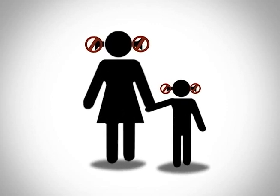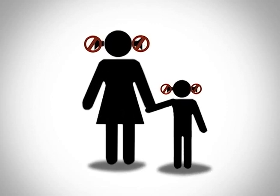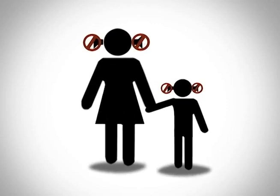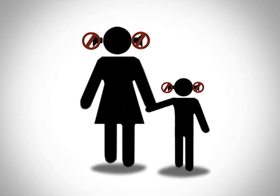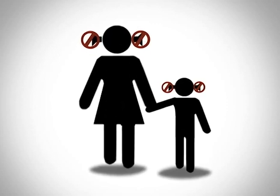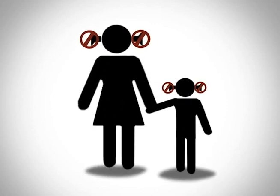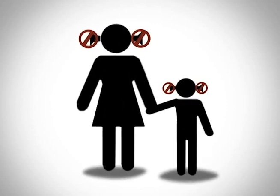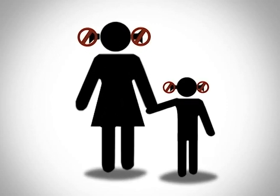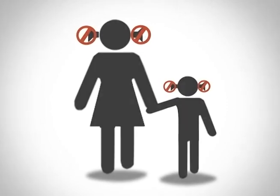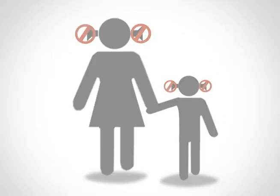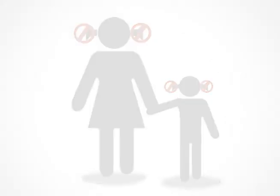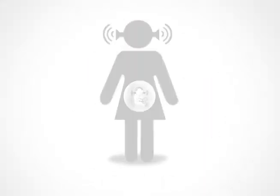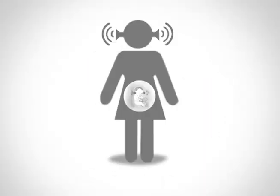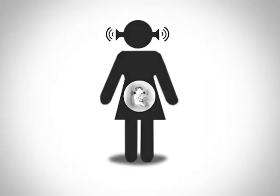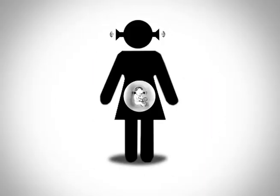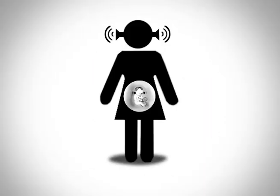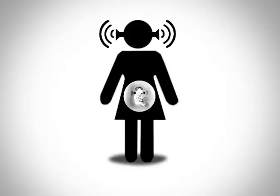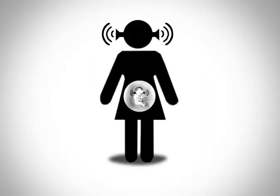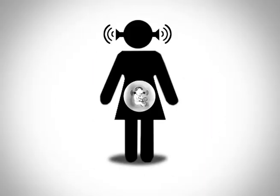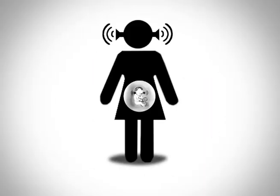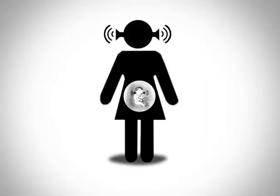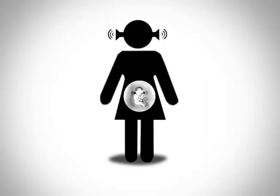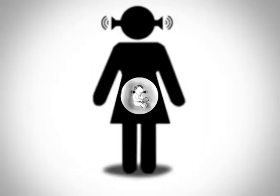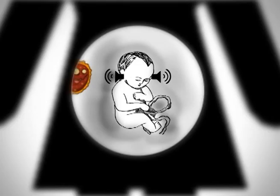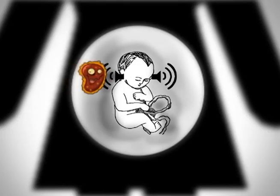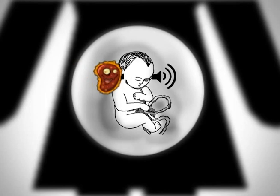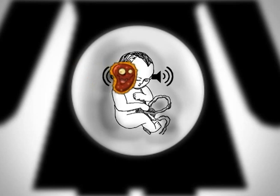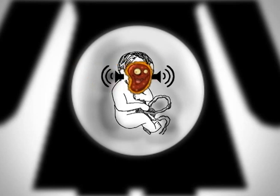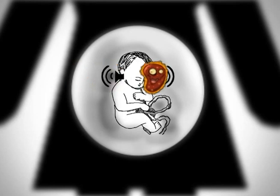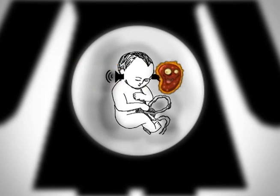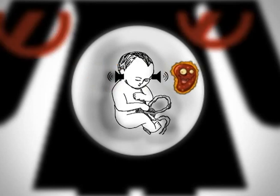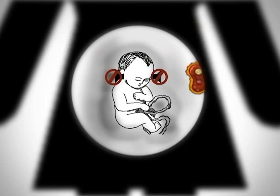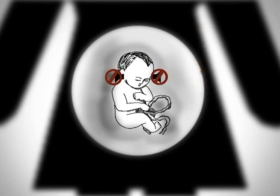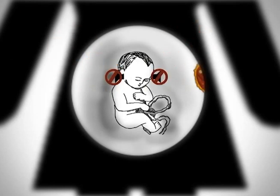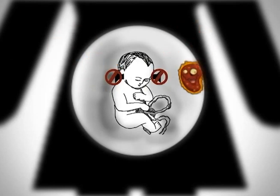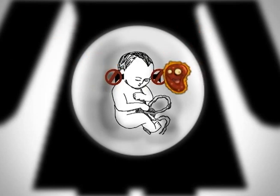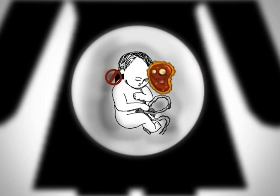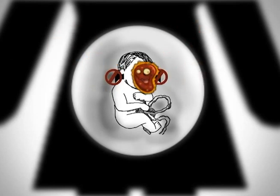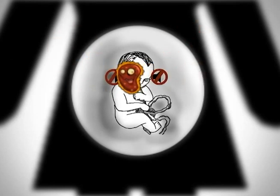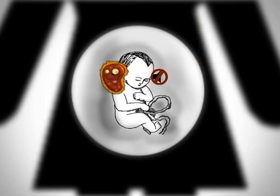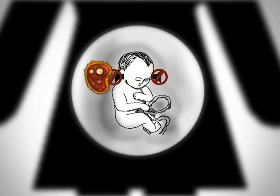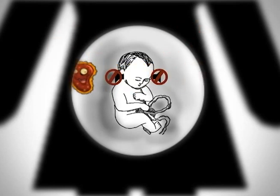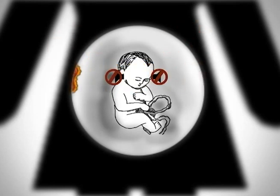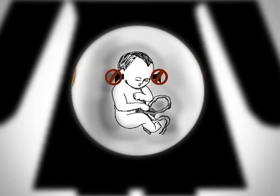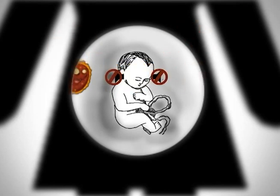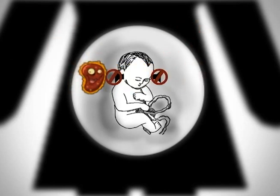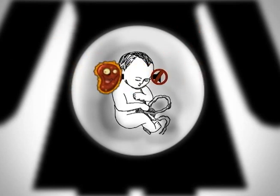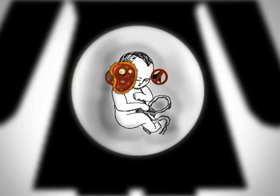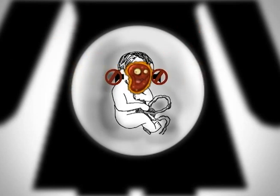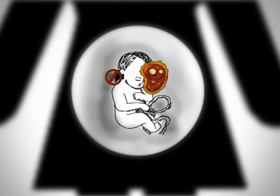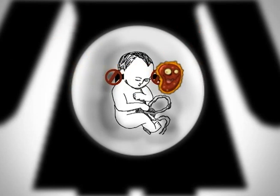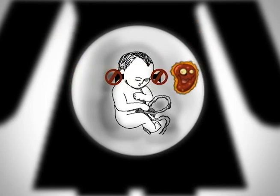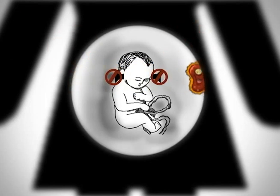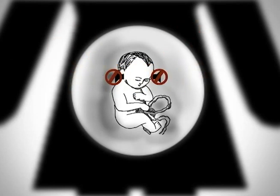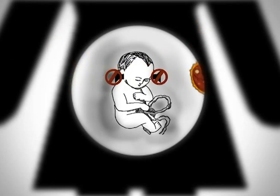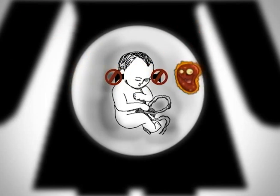es congénita, se ha debido a la herencia o a enfermedades virales que ha sufrido la madre durante el